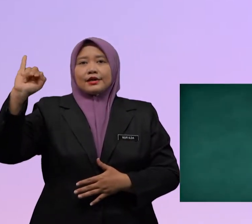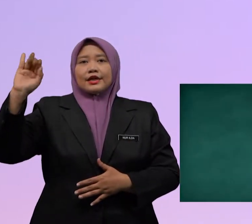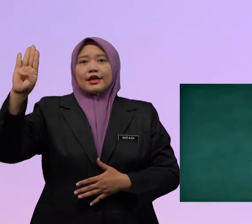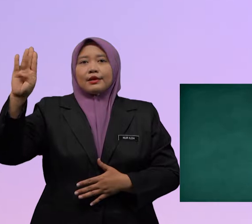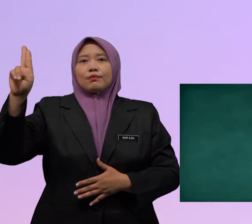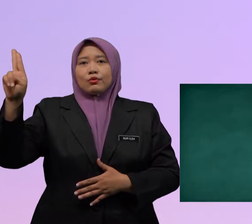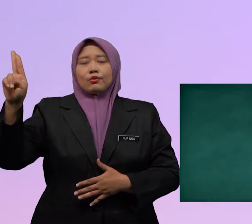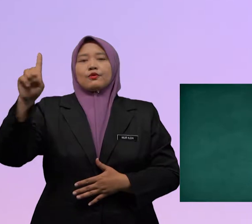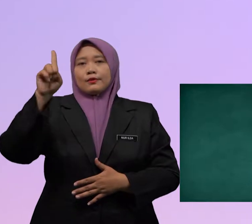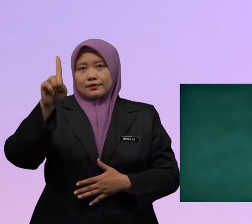1,000?